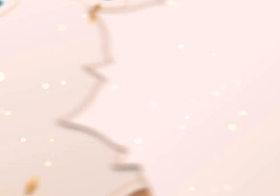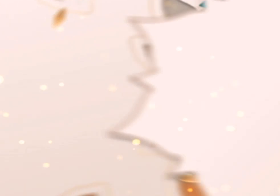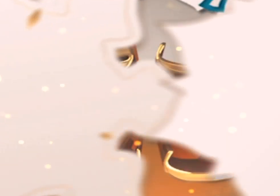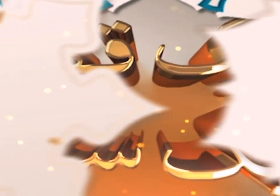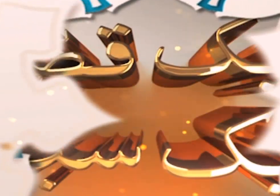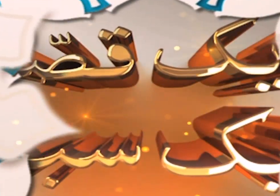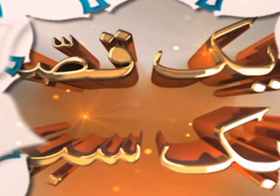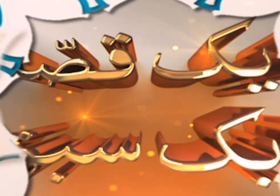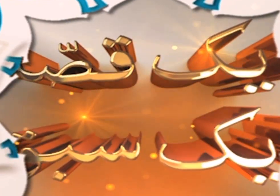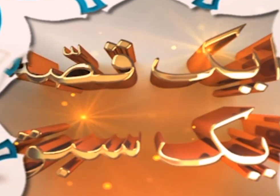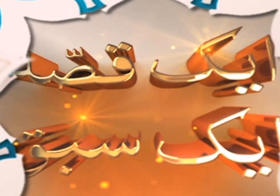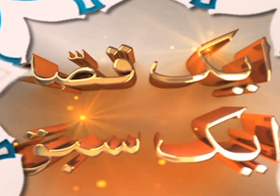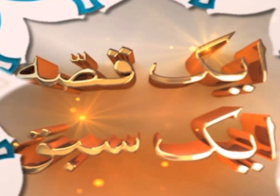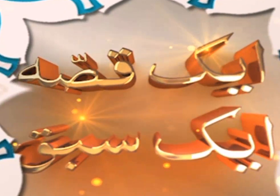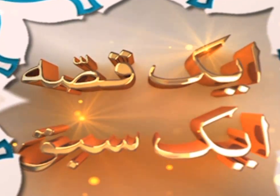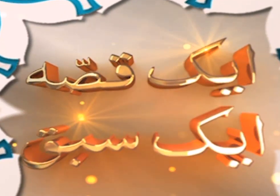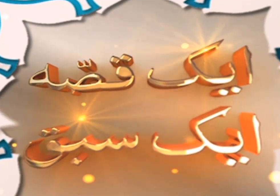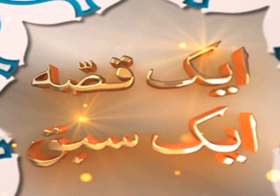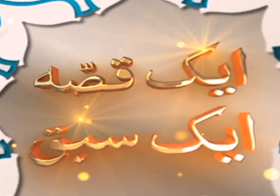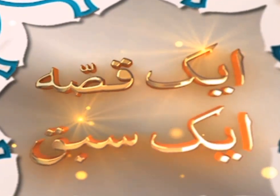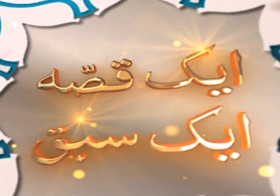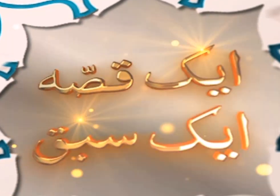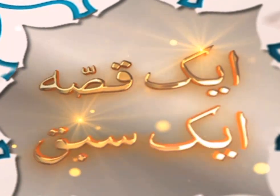اکابری کی حیات سے۔